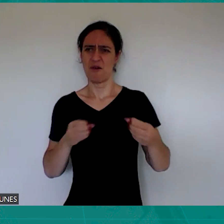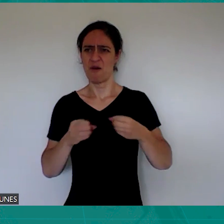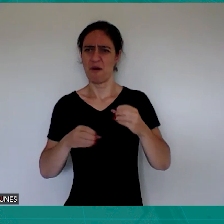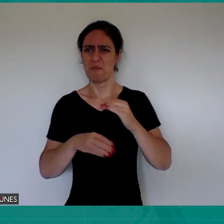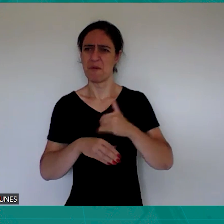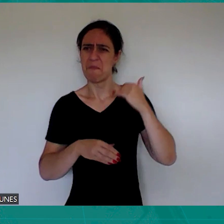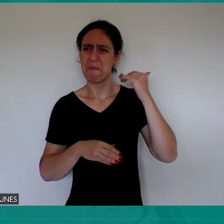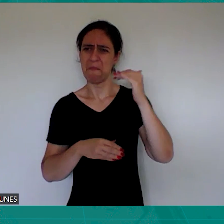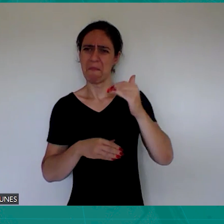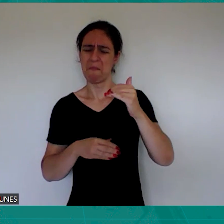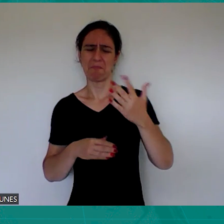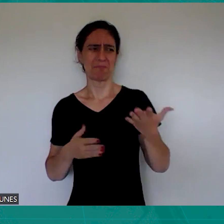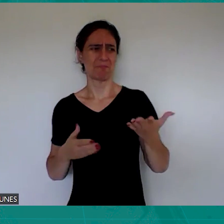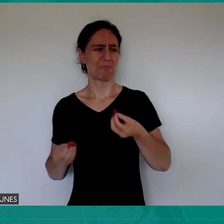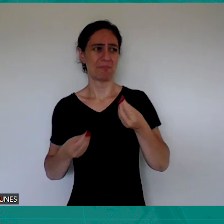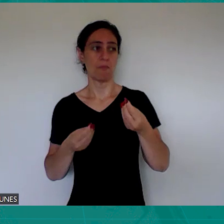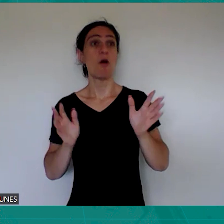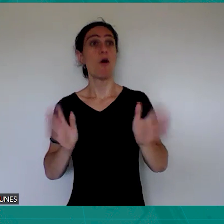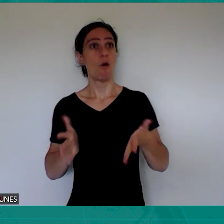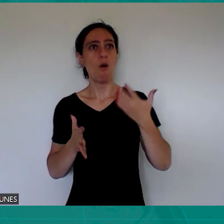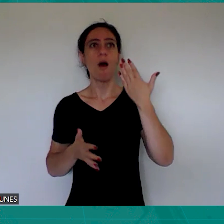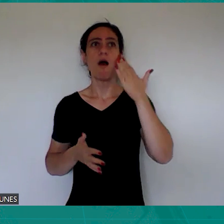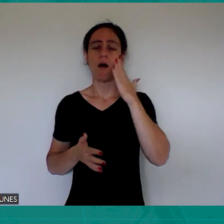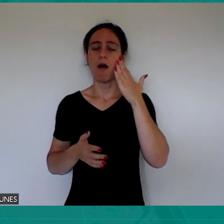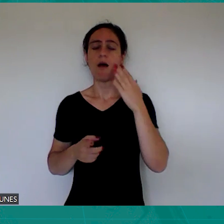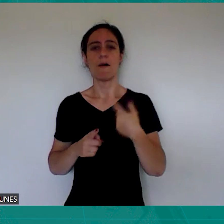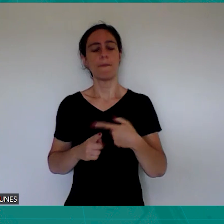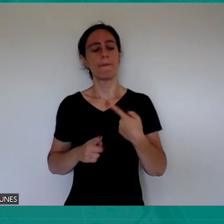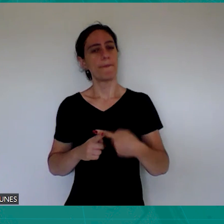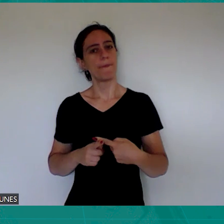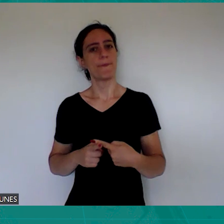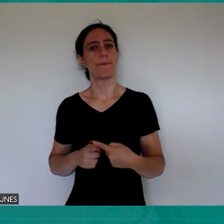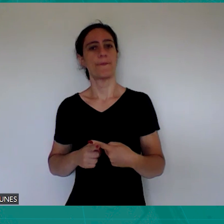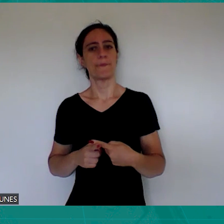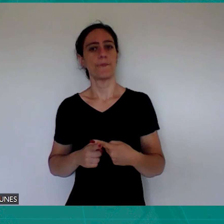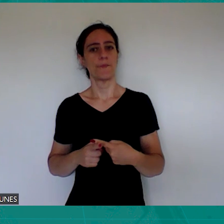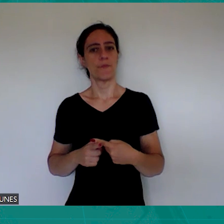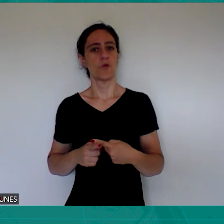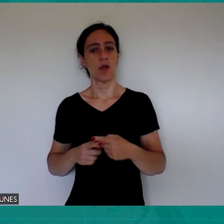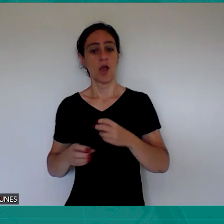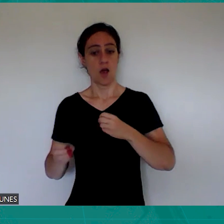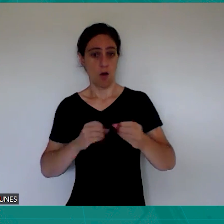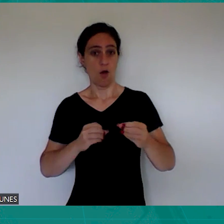sabe, hoje eu entendo. Sabe por quê? Porque quem faz a obra